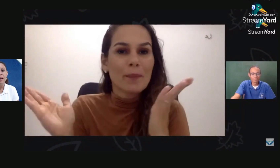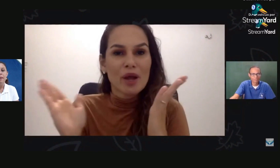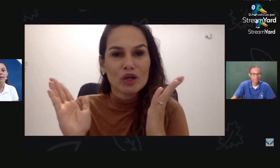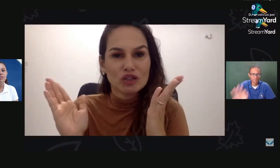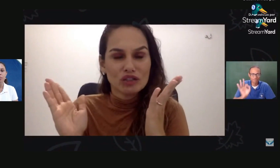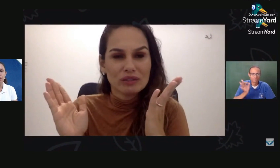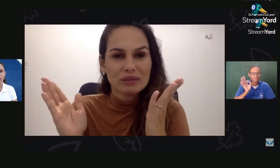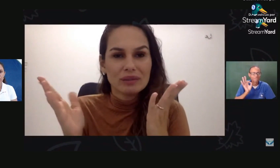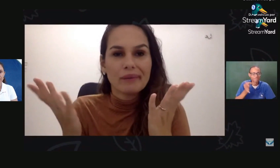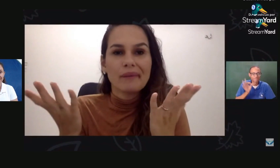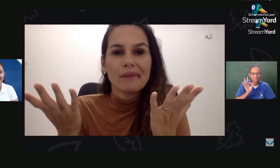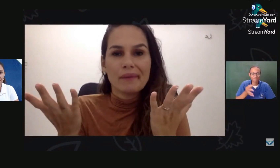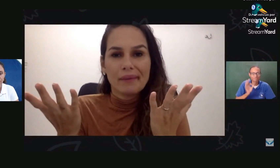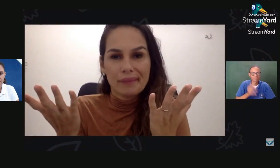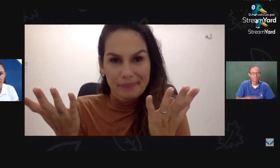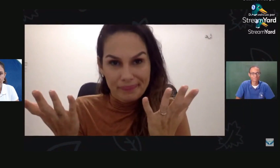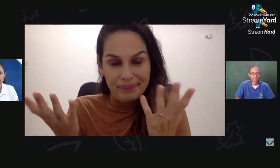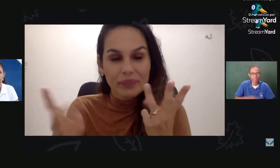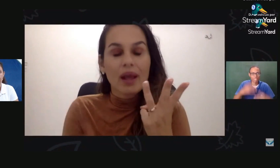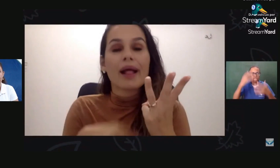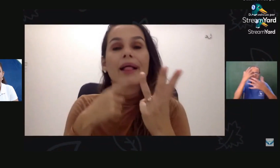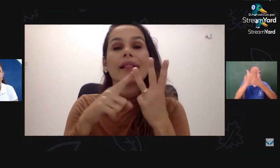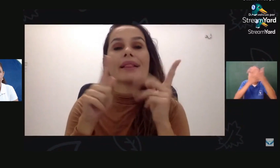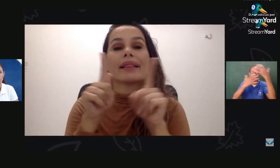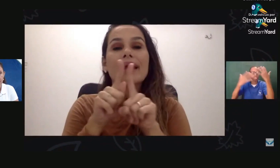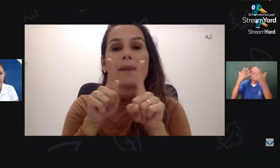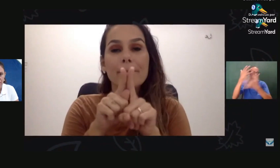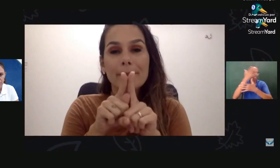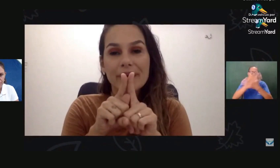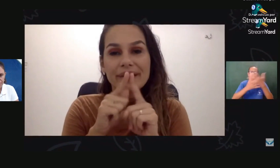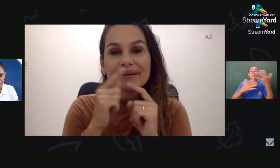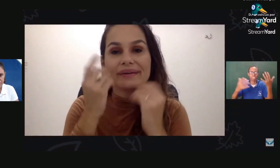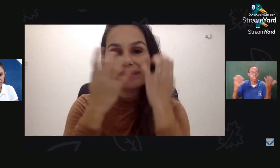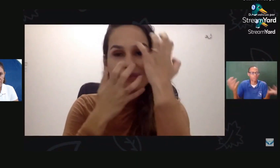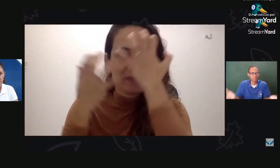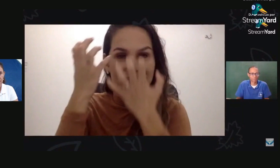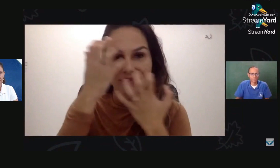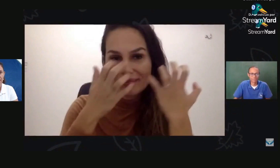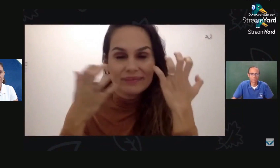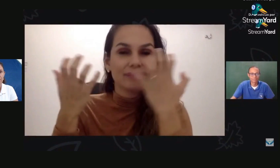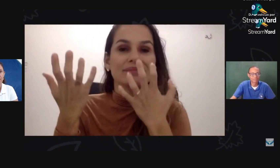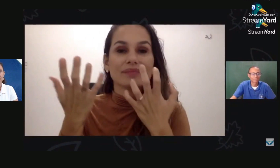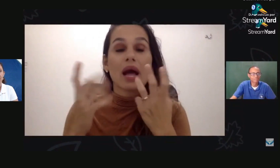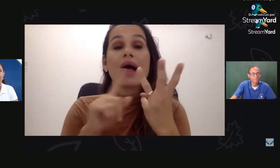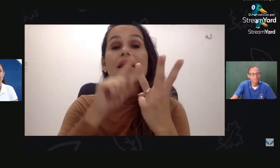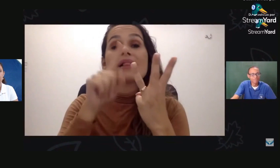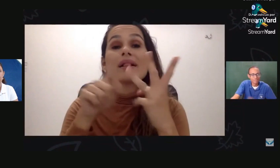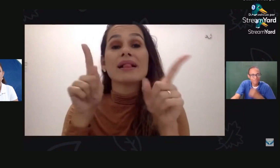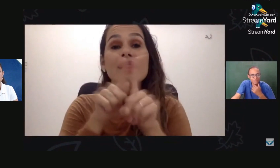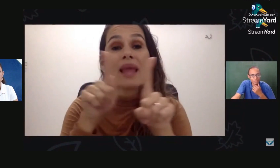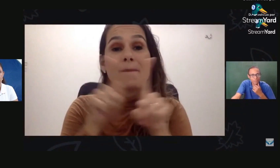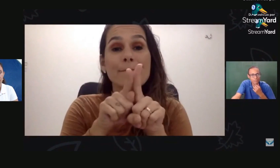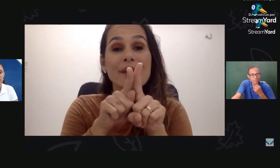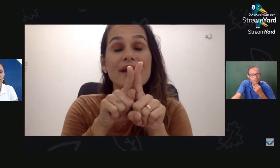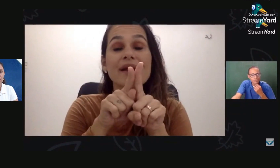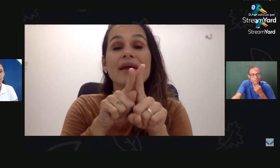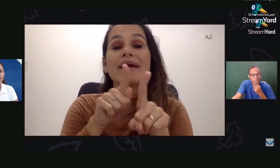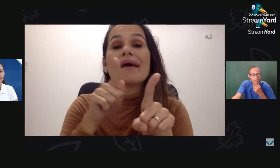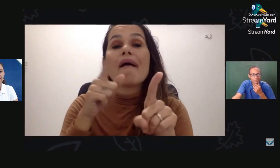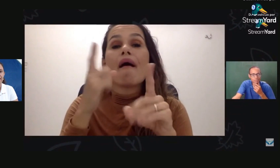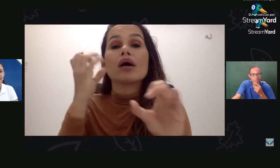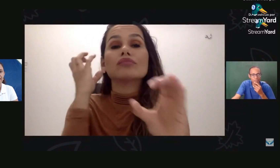omissão, mas não pode ter tanto assim para perder tanta informação, né? Então, as